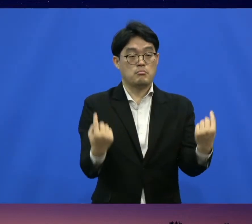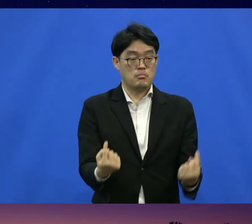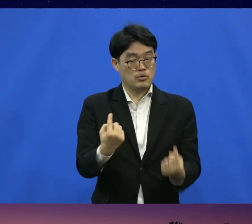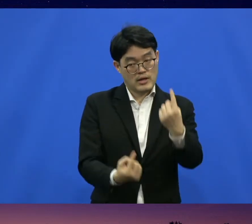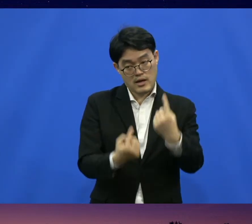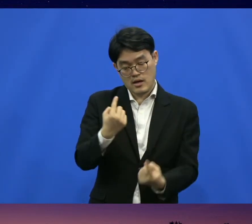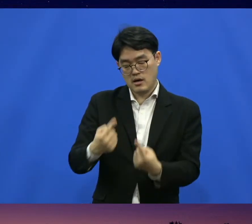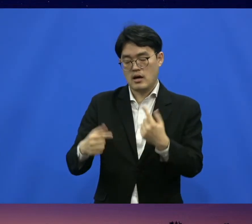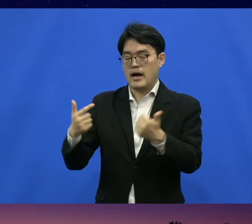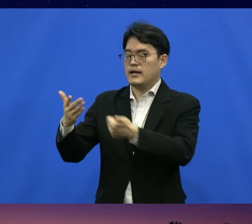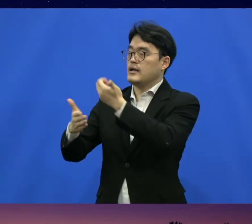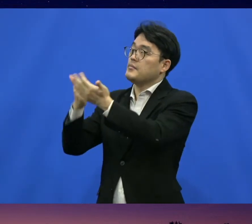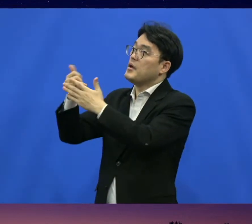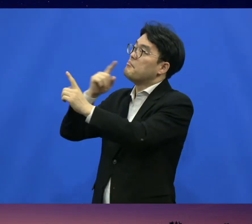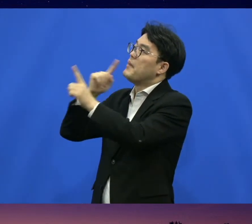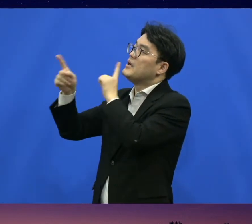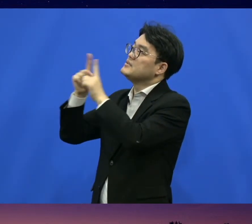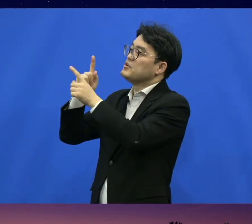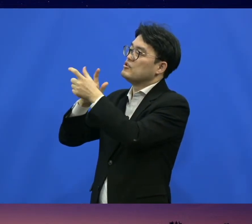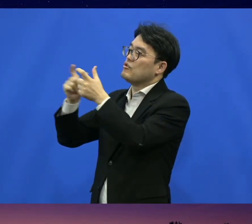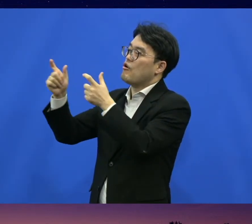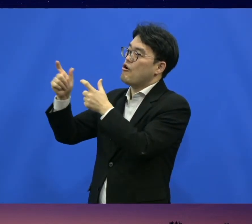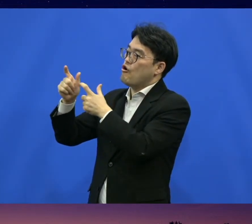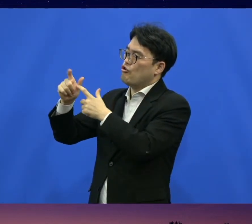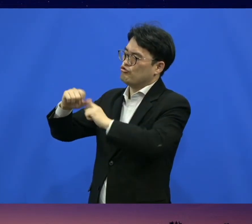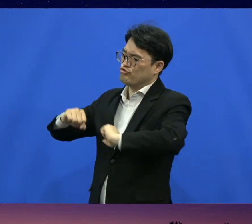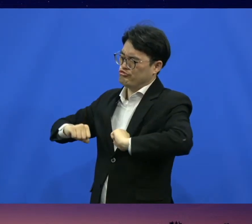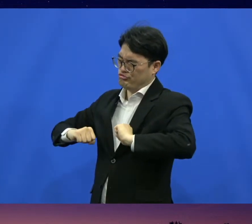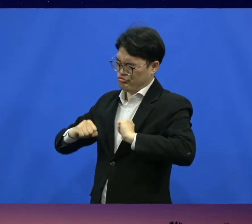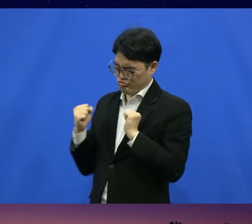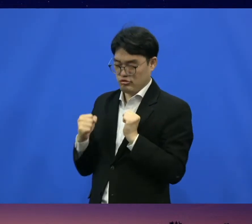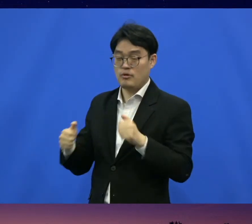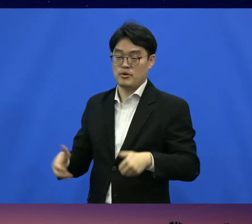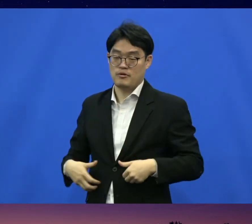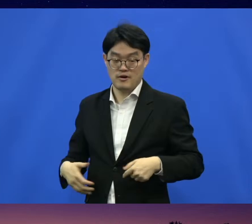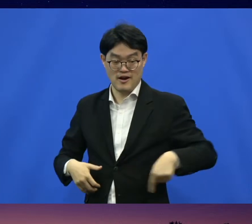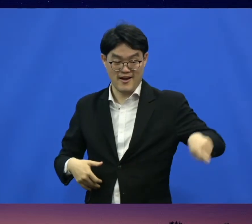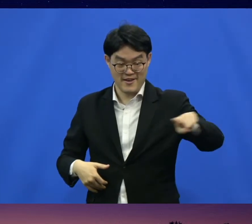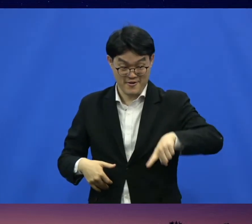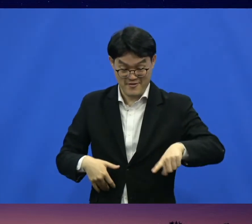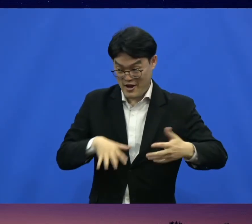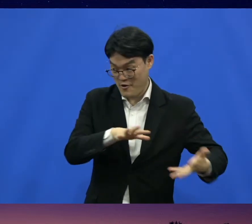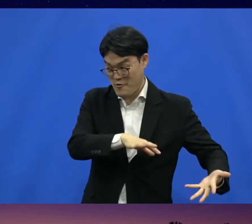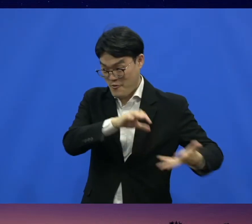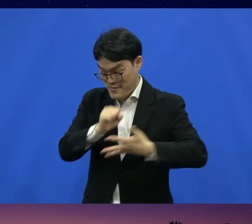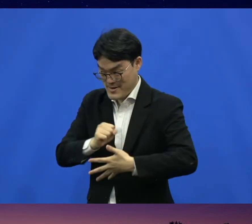돼요. 옮기겠다는 열심만으로 그 법궤를 옮길 수가 없다는 거예요.